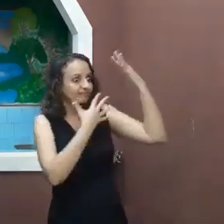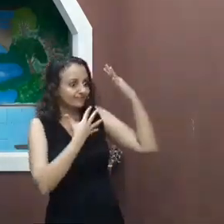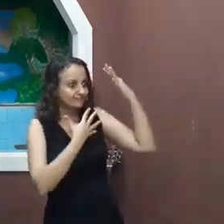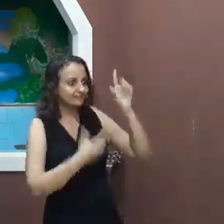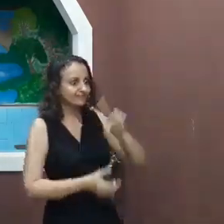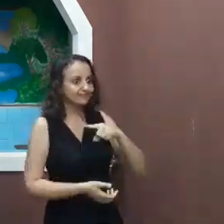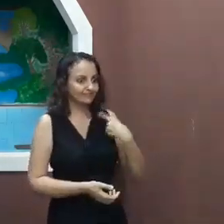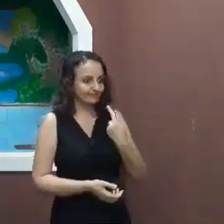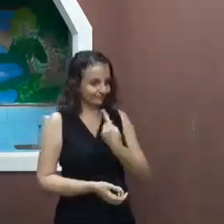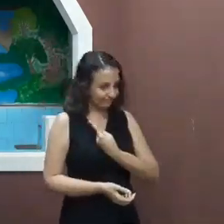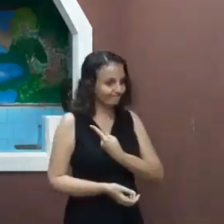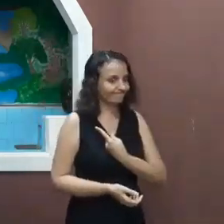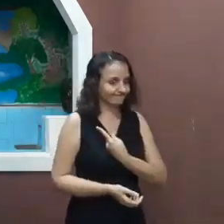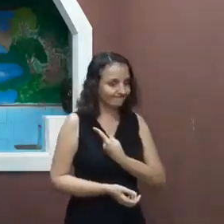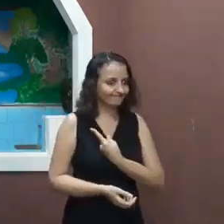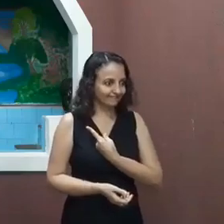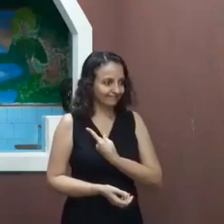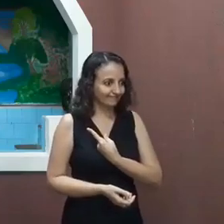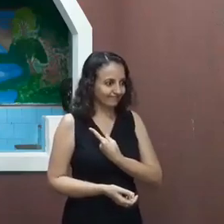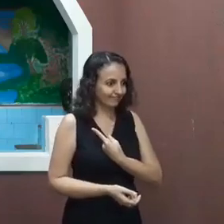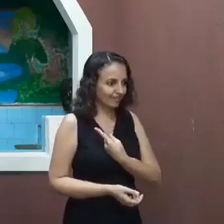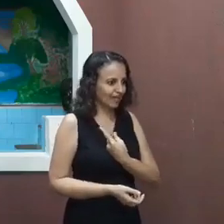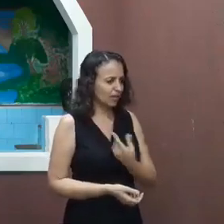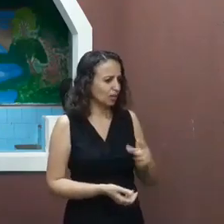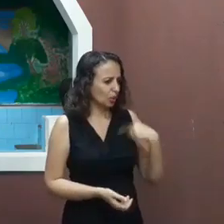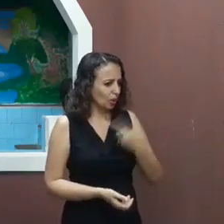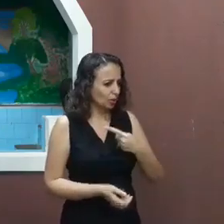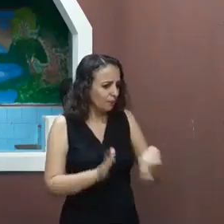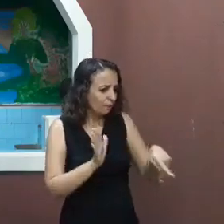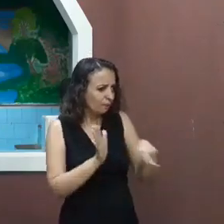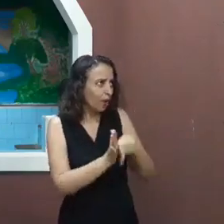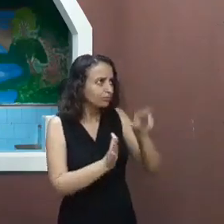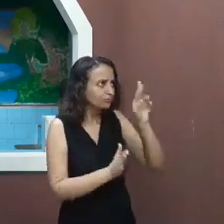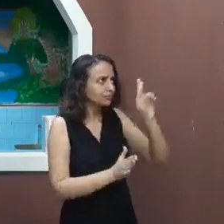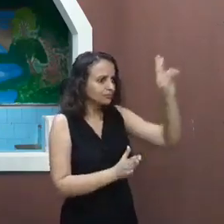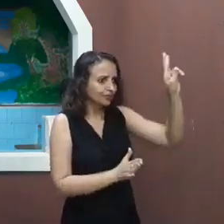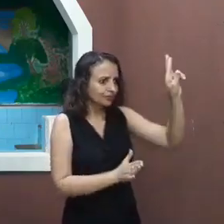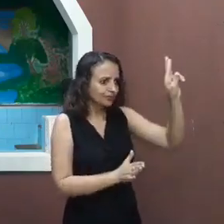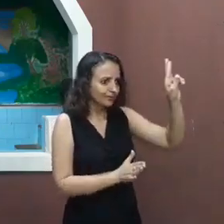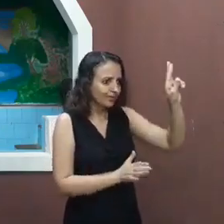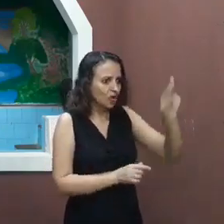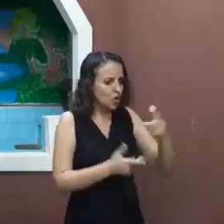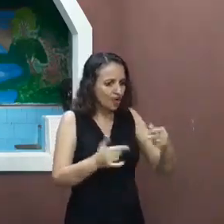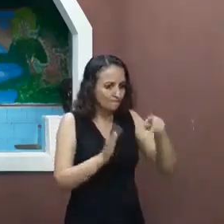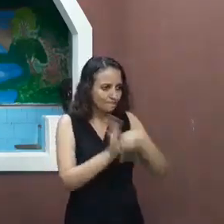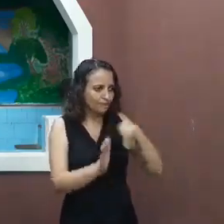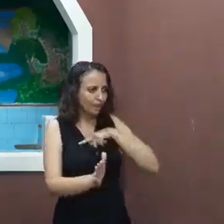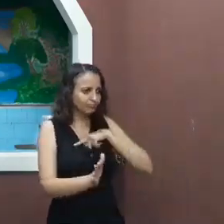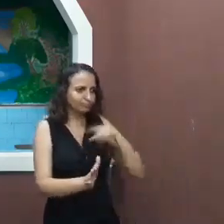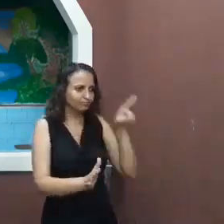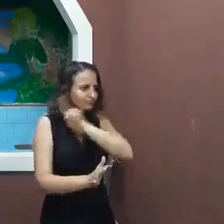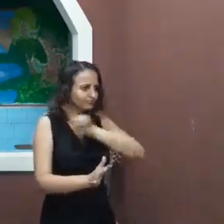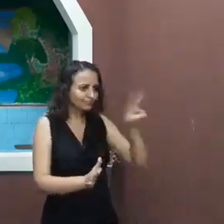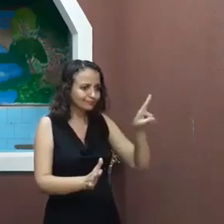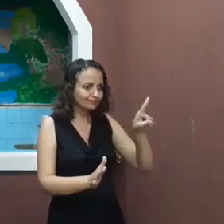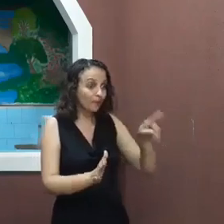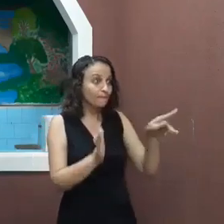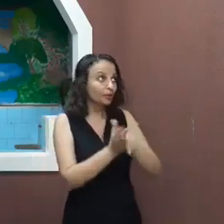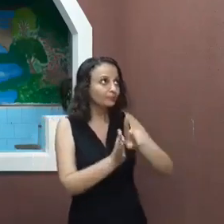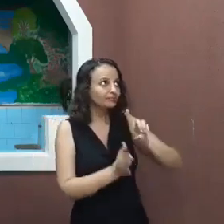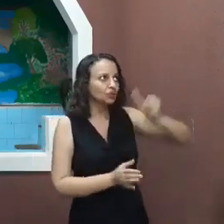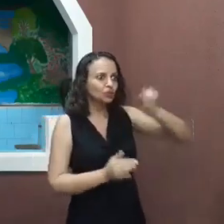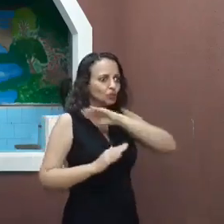a propriedade que não é verdade, é propriedade, nós somos mordomos. Deus deixa a gente administrar e a gente precisa administrar bem, a gente não pode